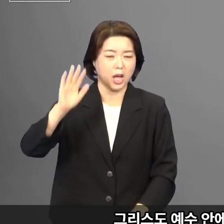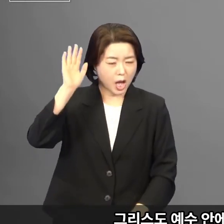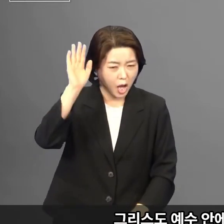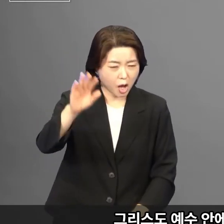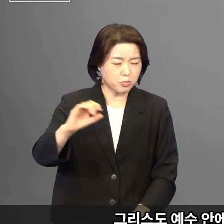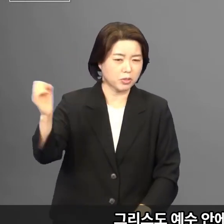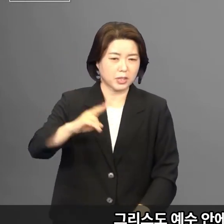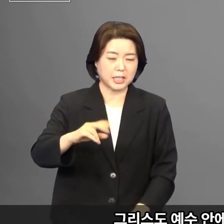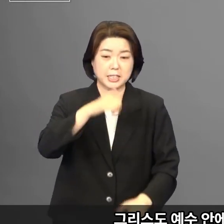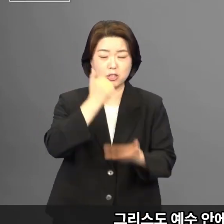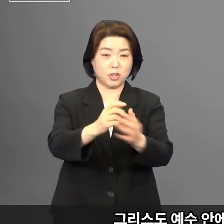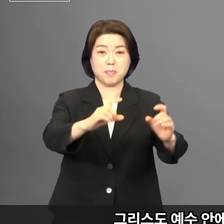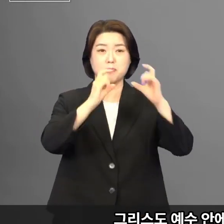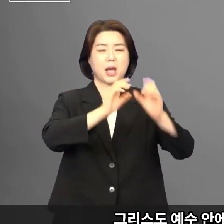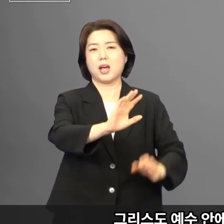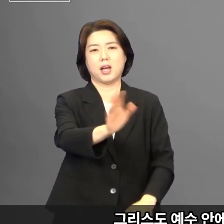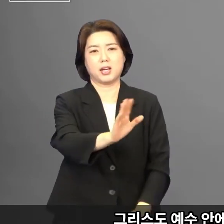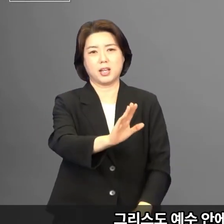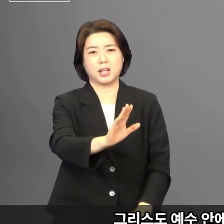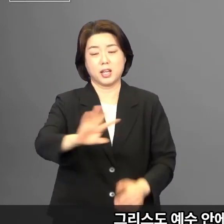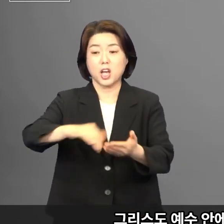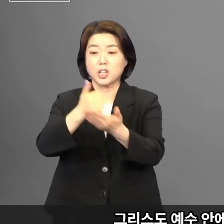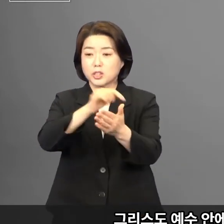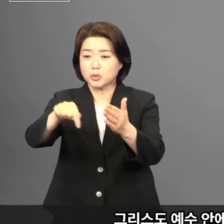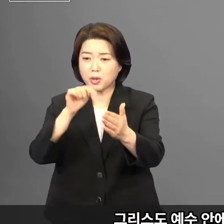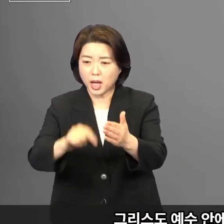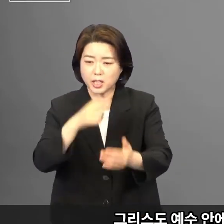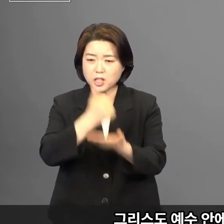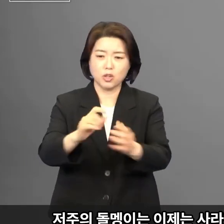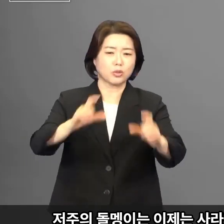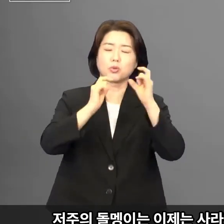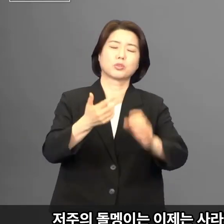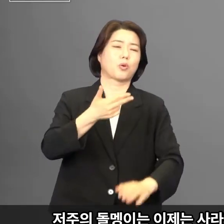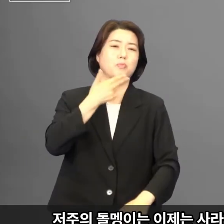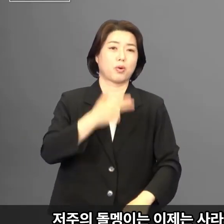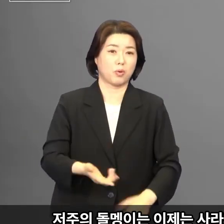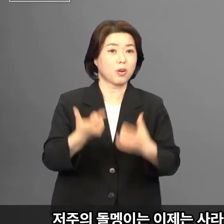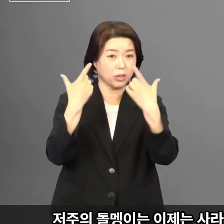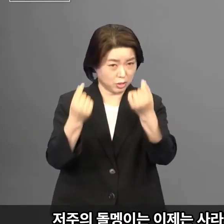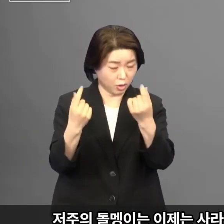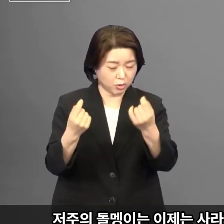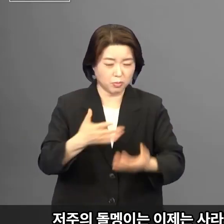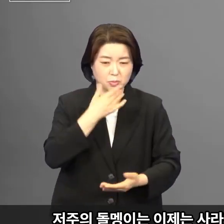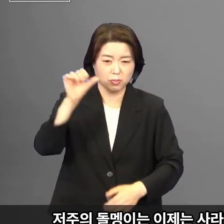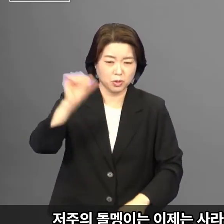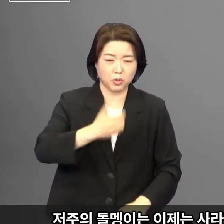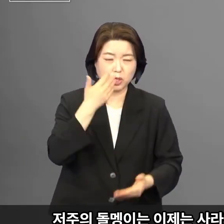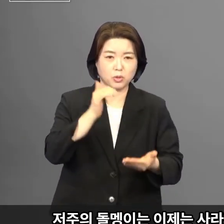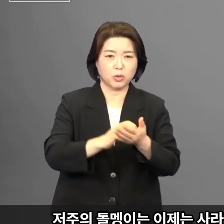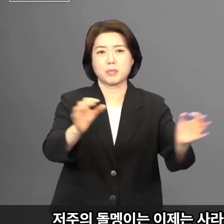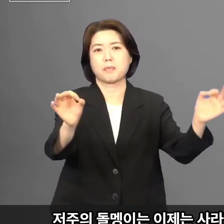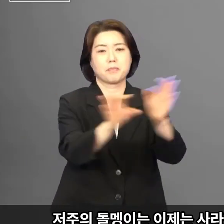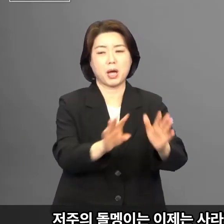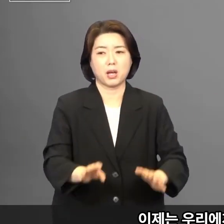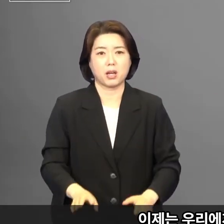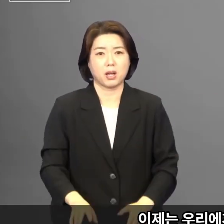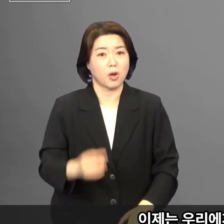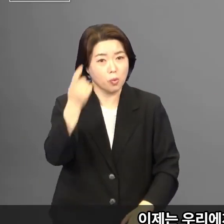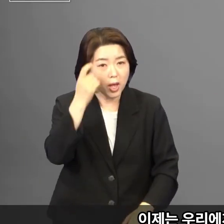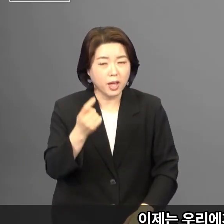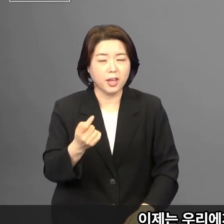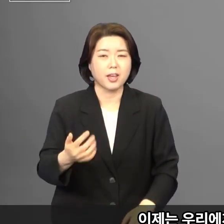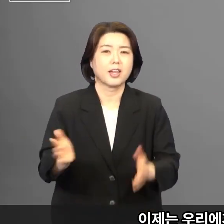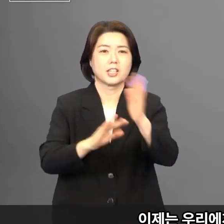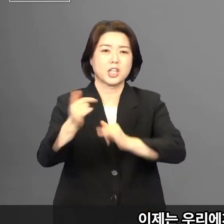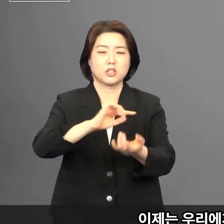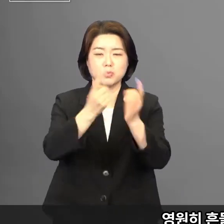당하지 않고 그리스도 예수 안에는 결코 정죄함이 없나니 저주의 돌멩이는 이제는 사라졌어요. 왜? 주님이 다 맞으셨으니까. 이제는 우리에게